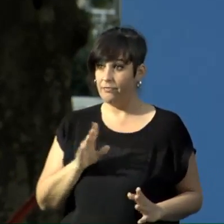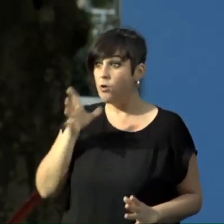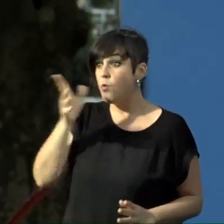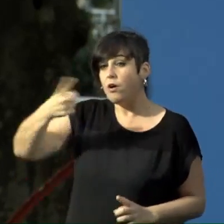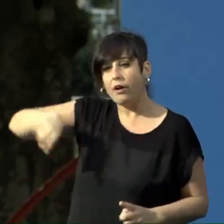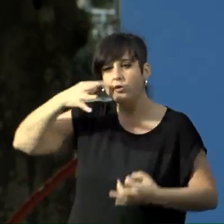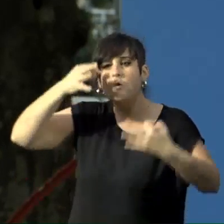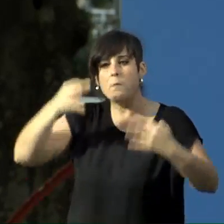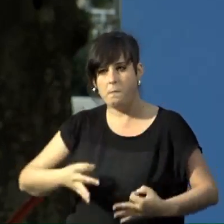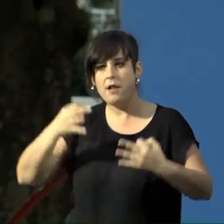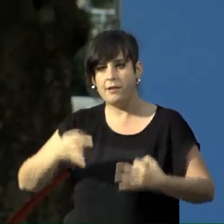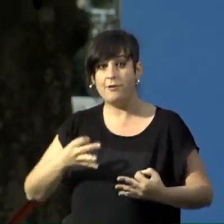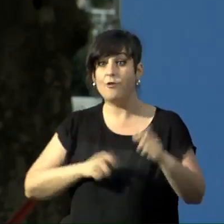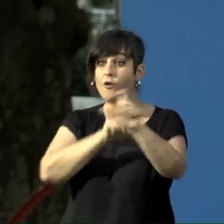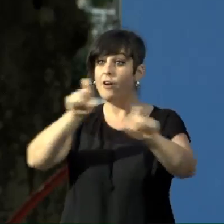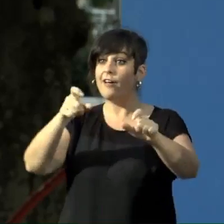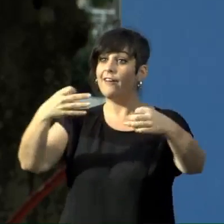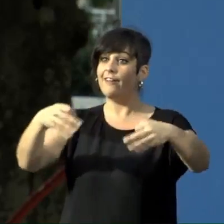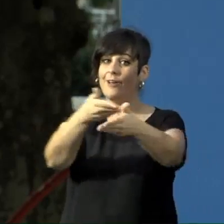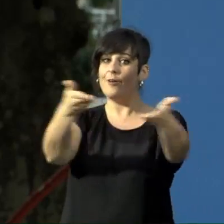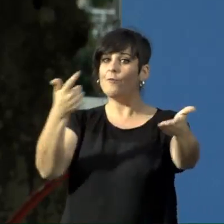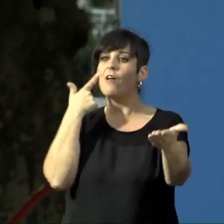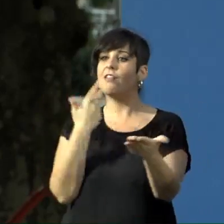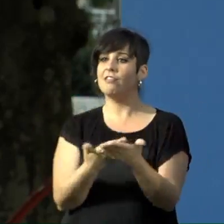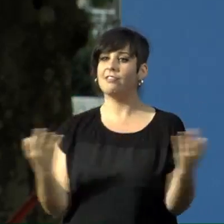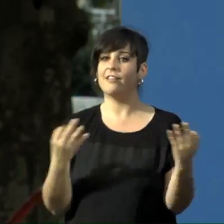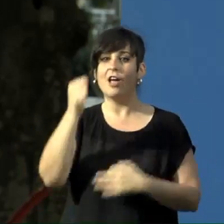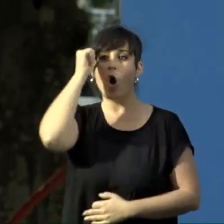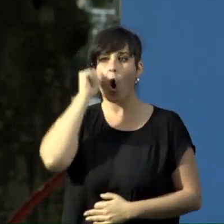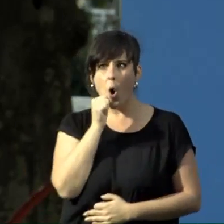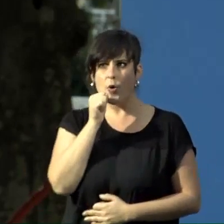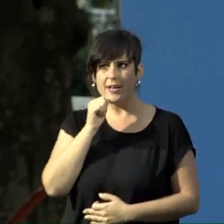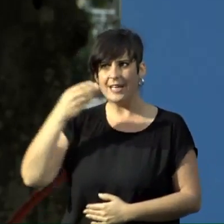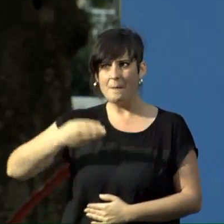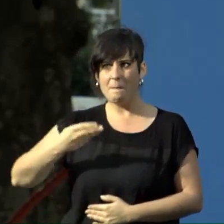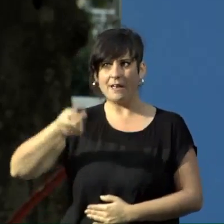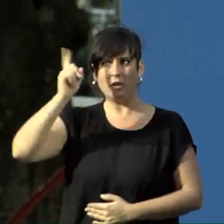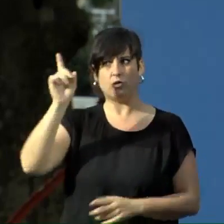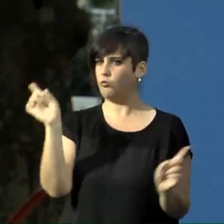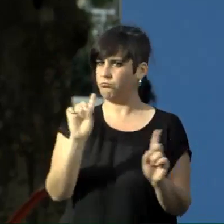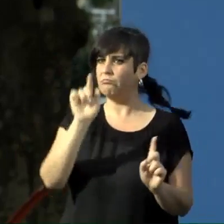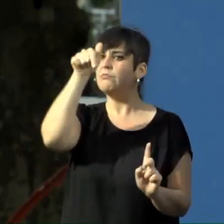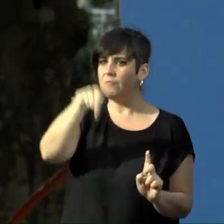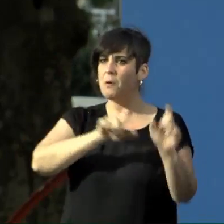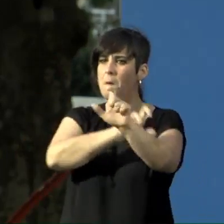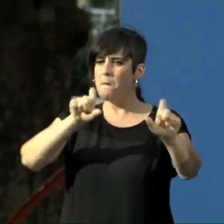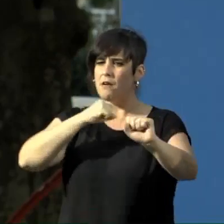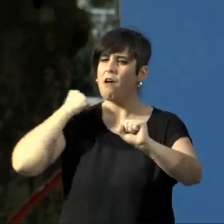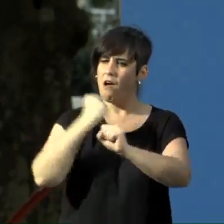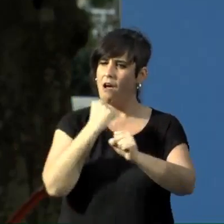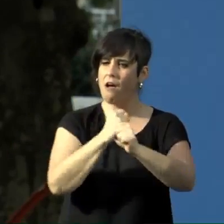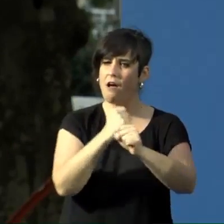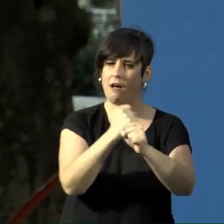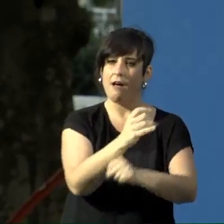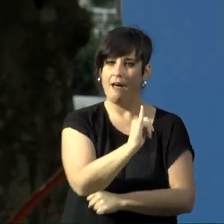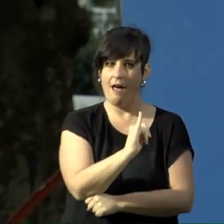público. Por iso a xente do común demostramoslle que Ourense non son os Baltares. Ourense é a xente que traballa arreo nas súas rúas, as